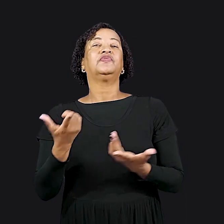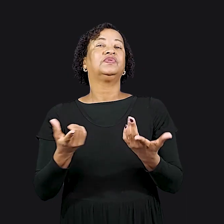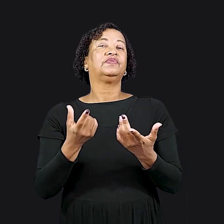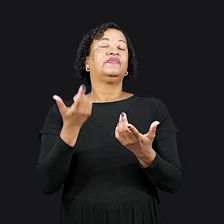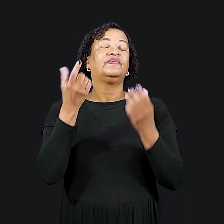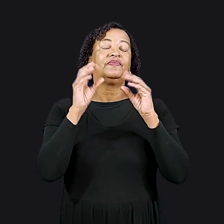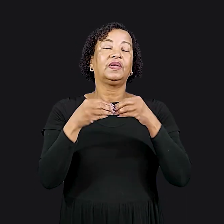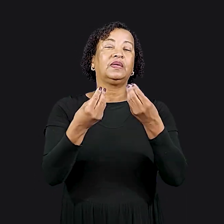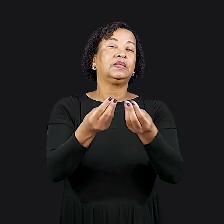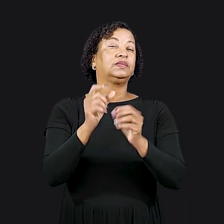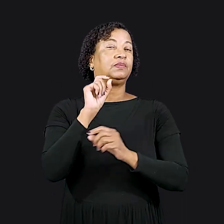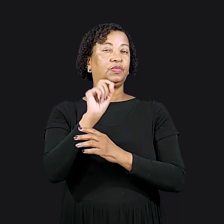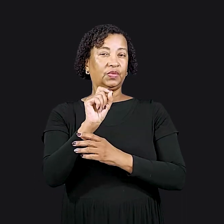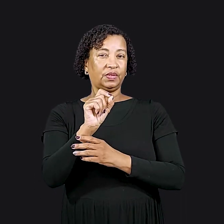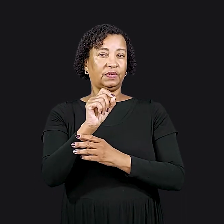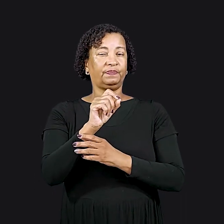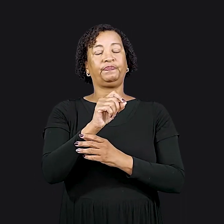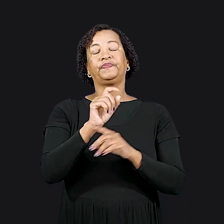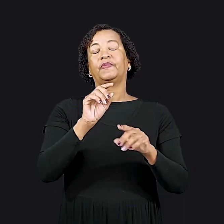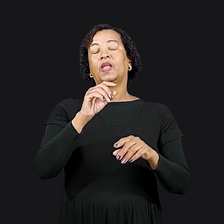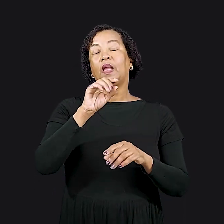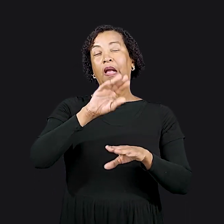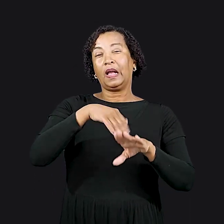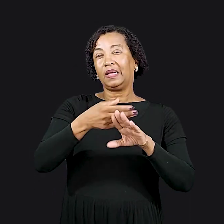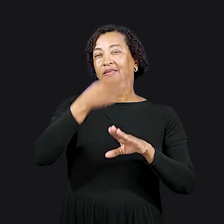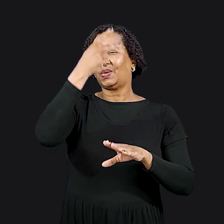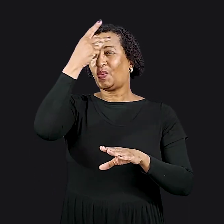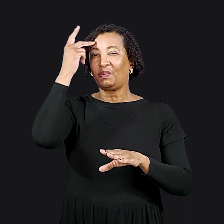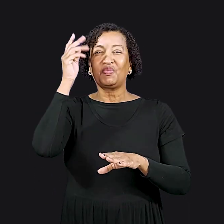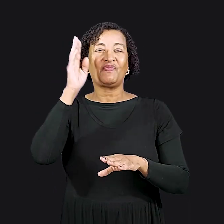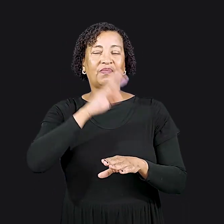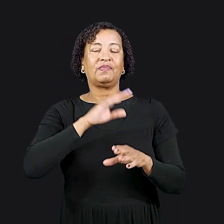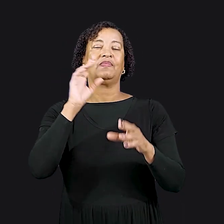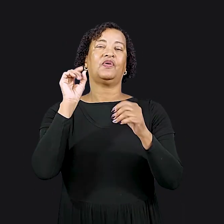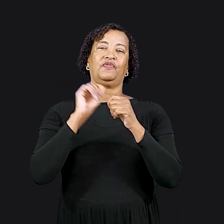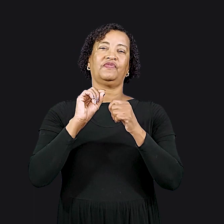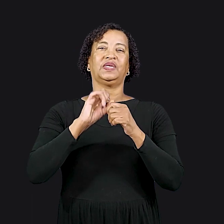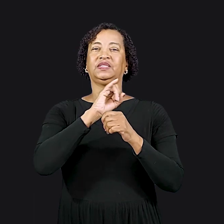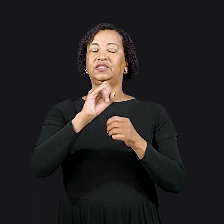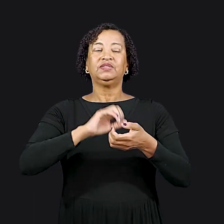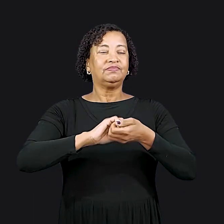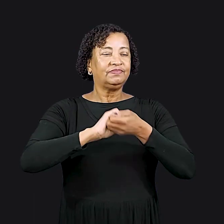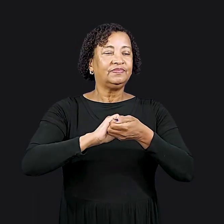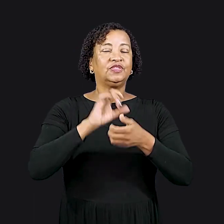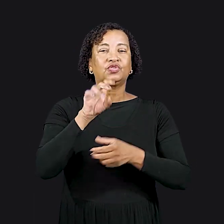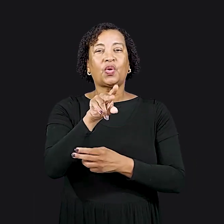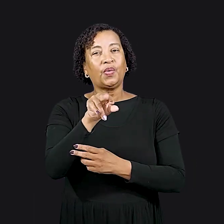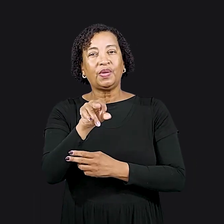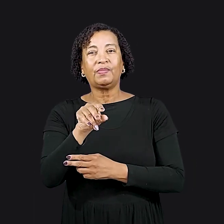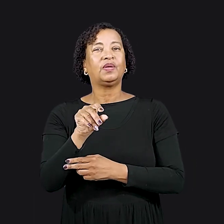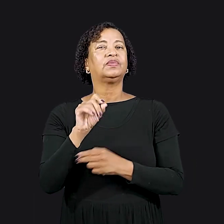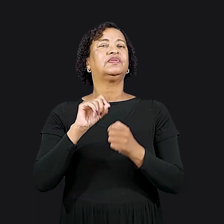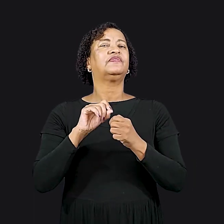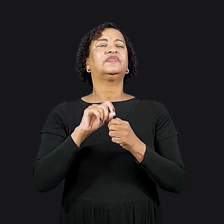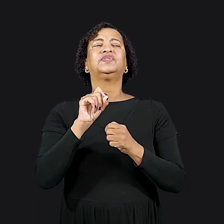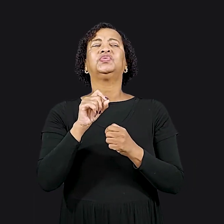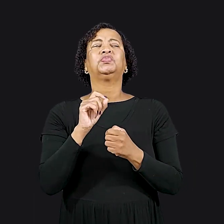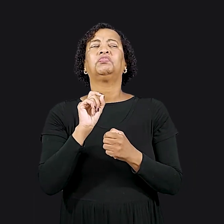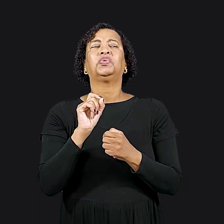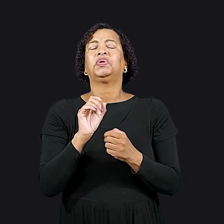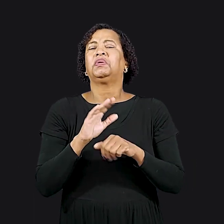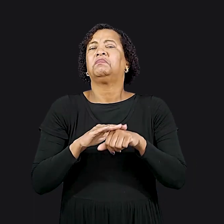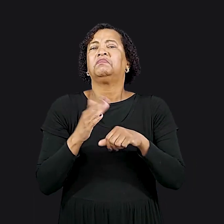recompensa vocês receberão? Até os publicanos fazem isso. E se saudarem apenas os seus irmãos, o que estarão